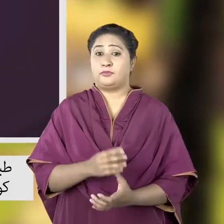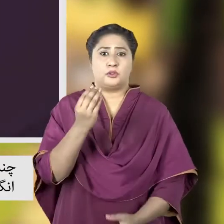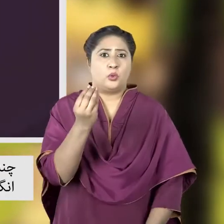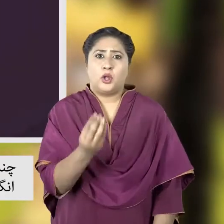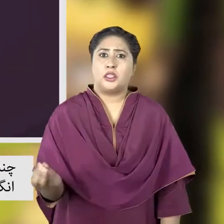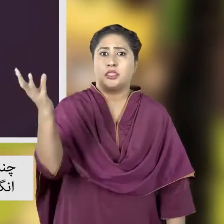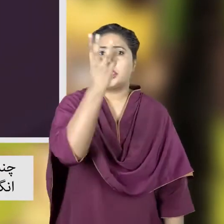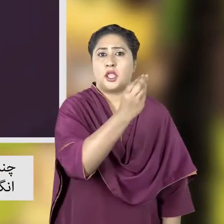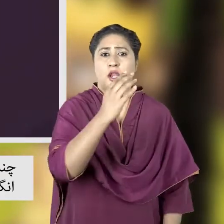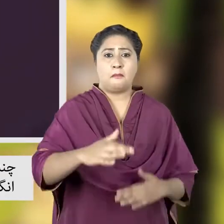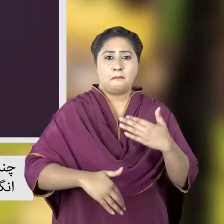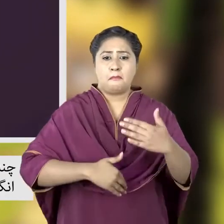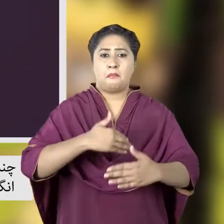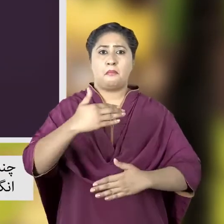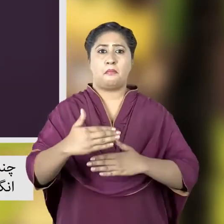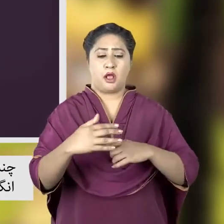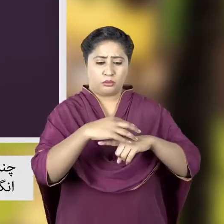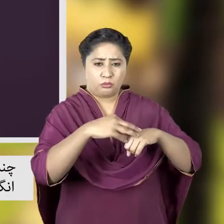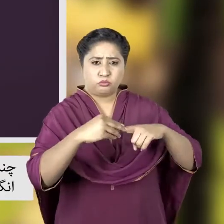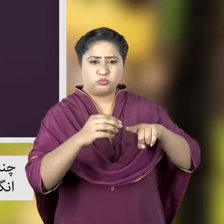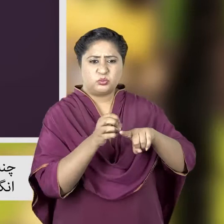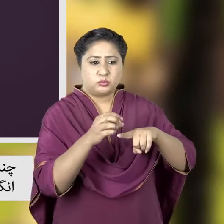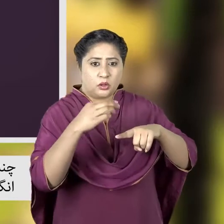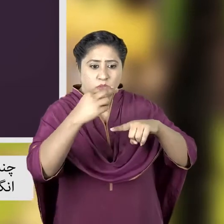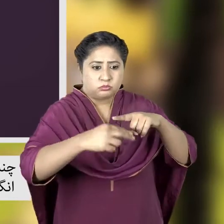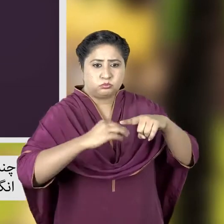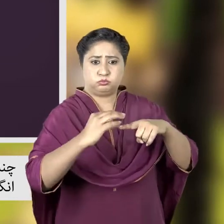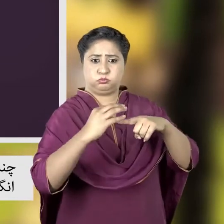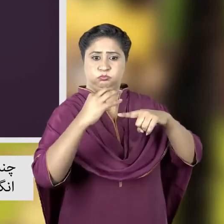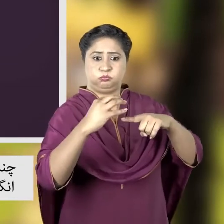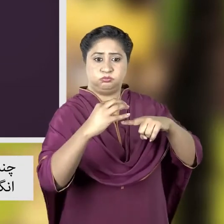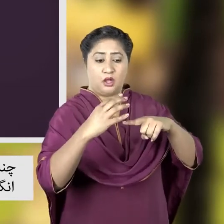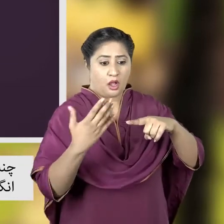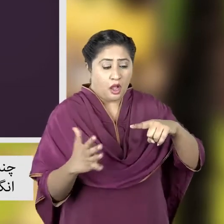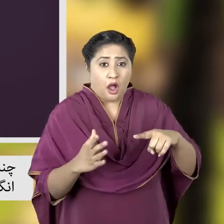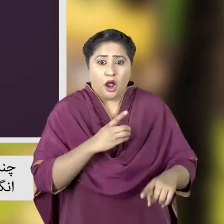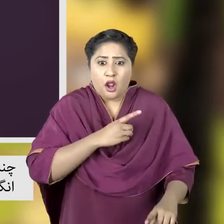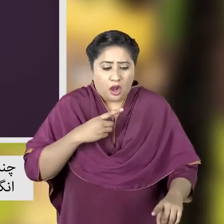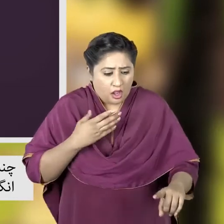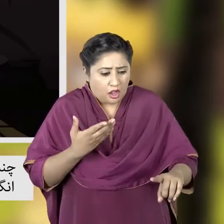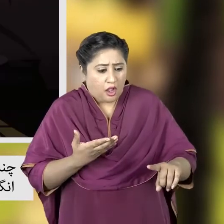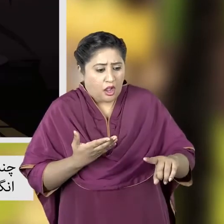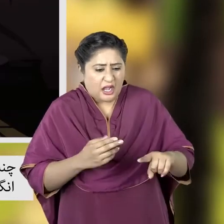چند دن بعد انگلی کا زخم اتنا خراب ہو گیا کہ انگلی ہی کاٹنا پڑی